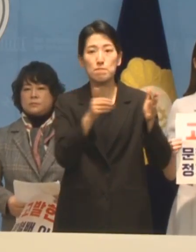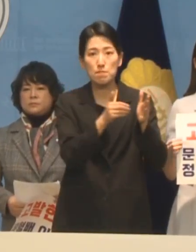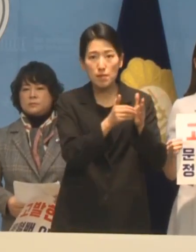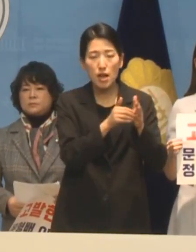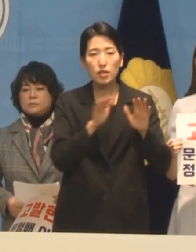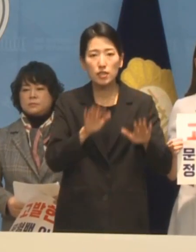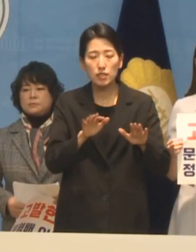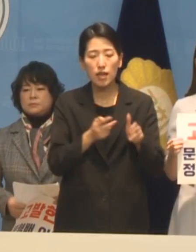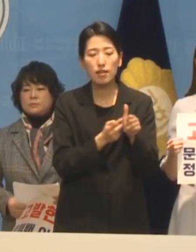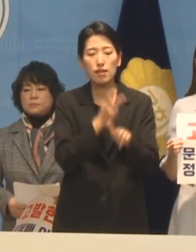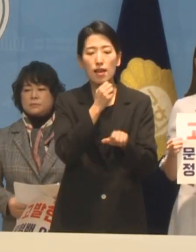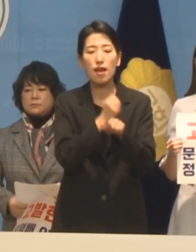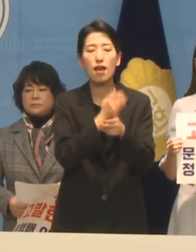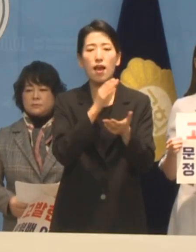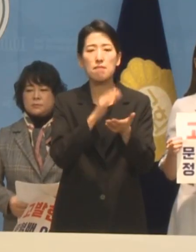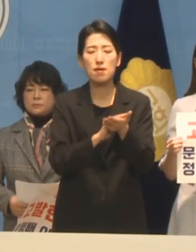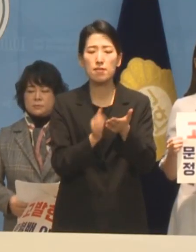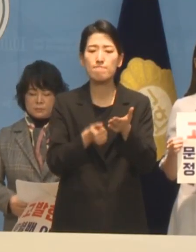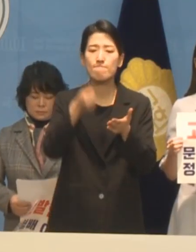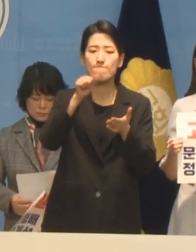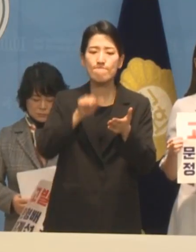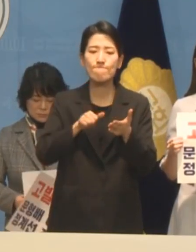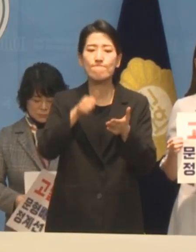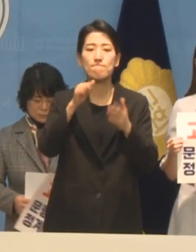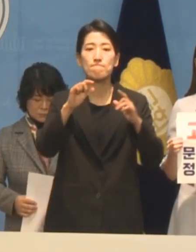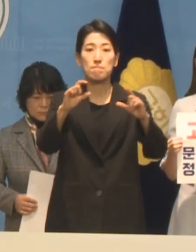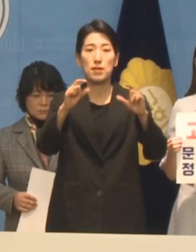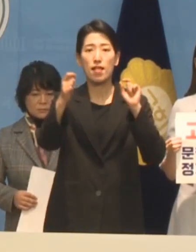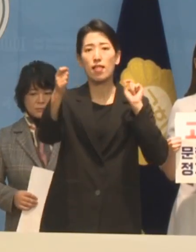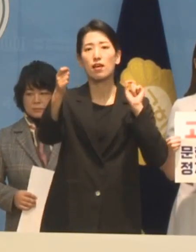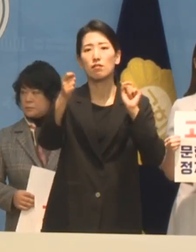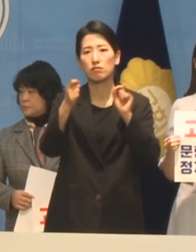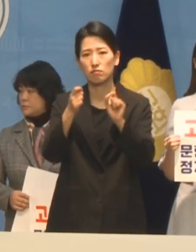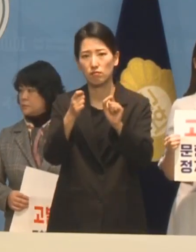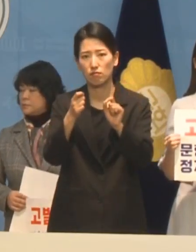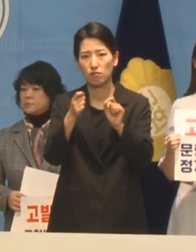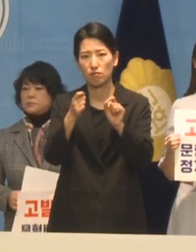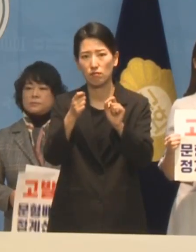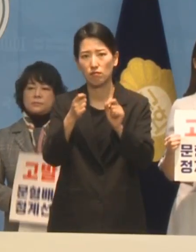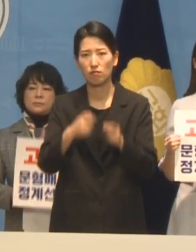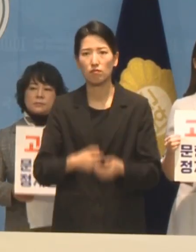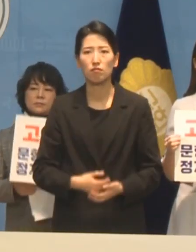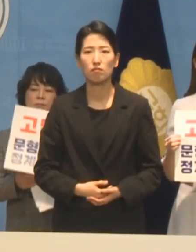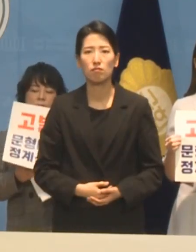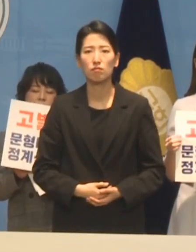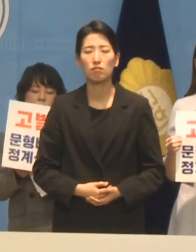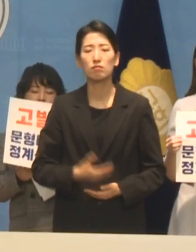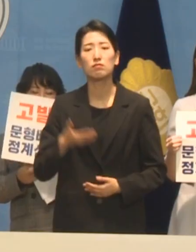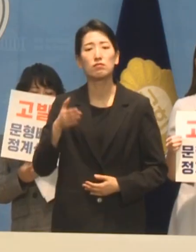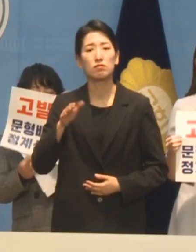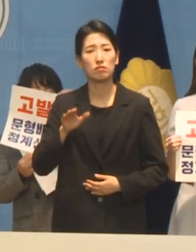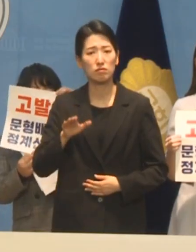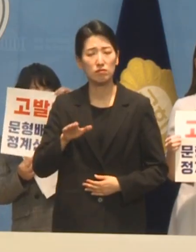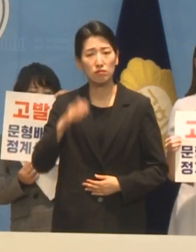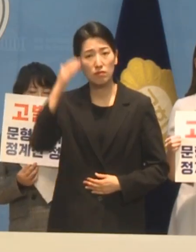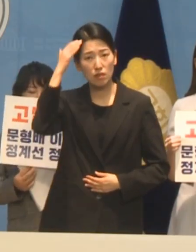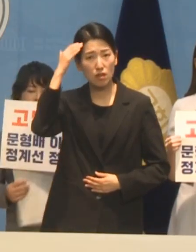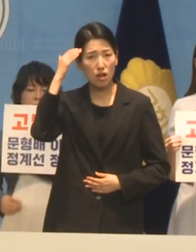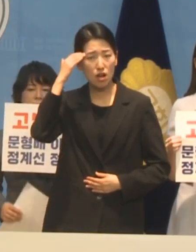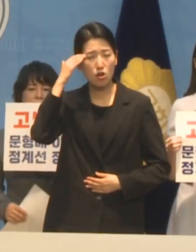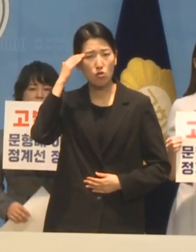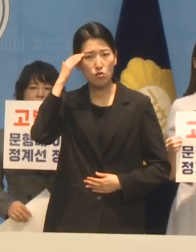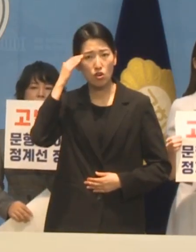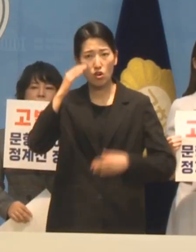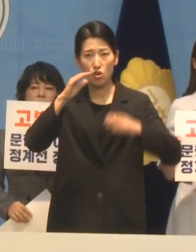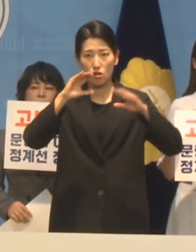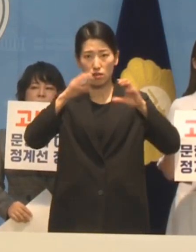있는 상황입니다. 그러나 우리나라 헌법 질서를